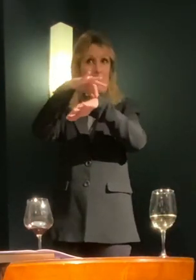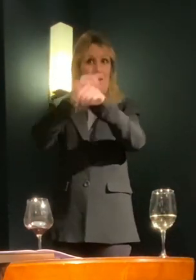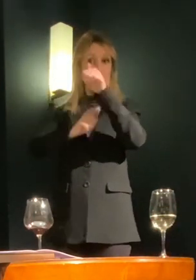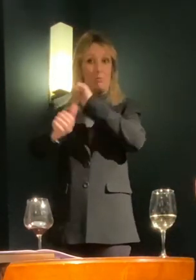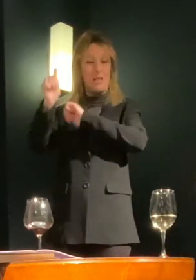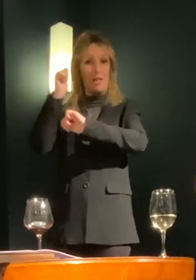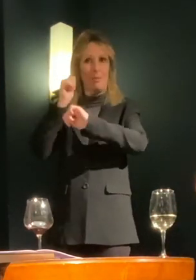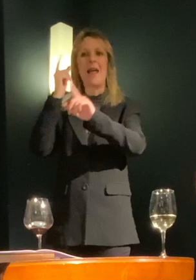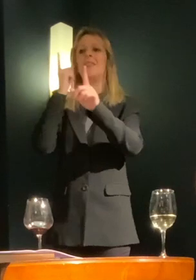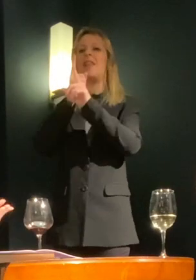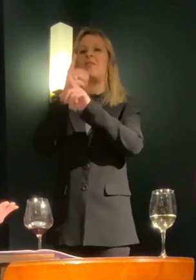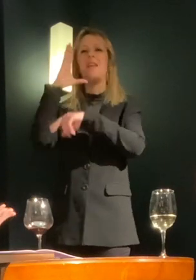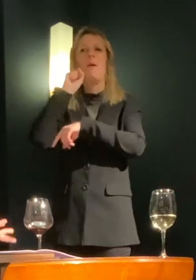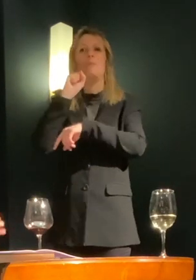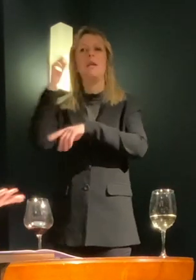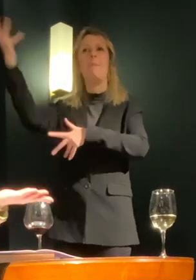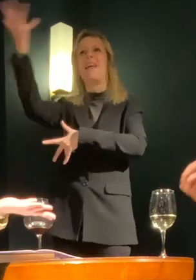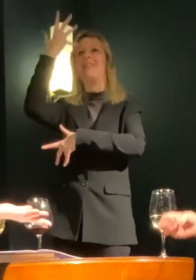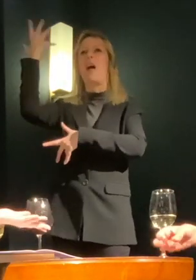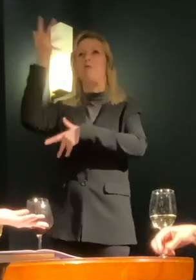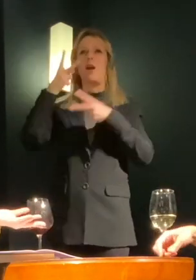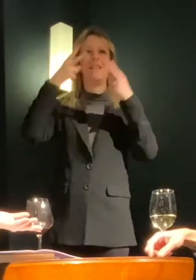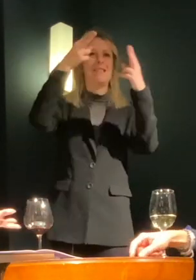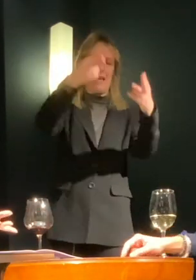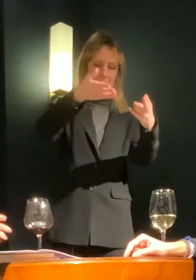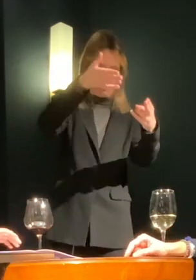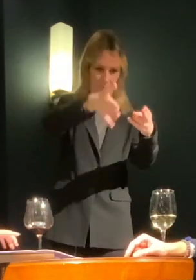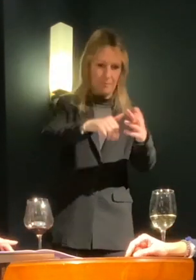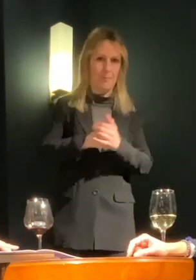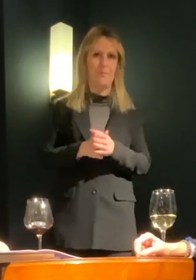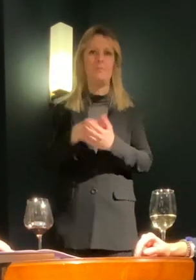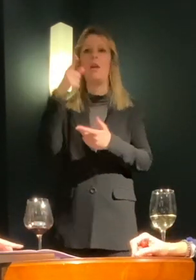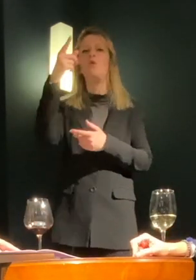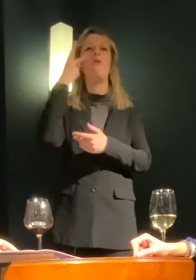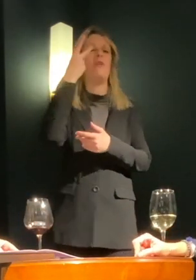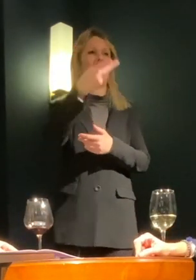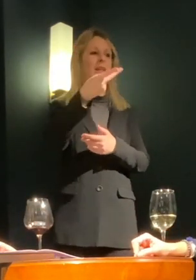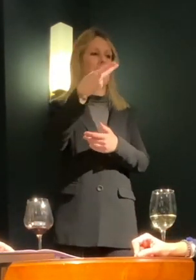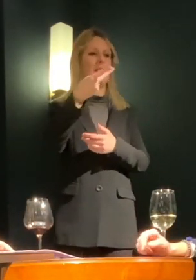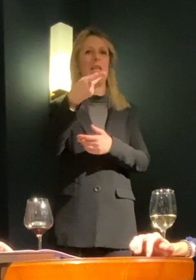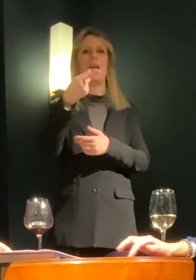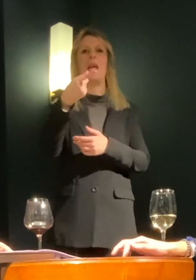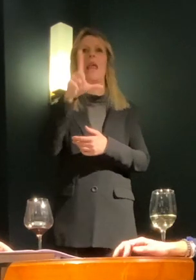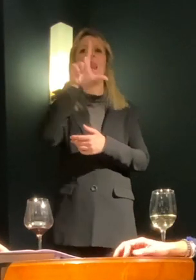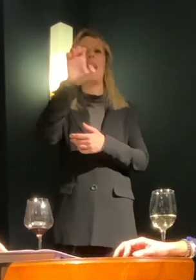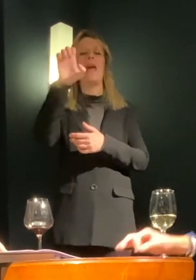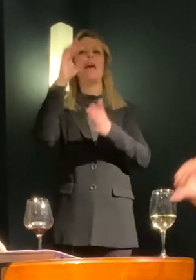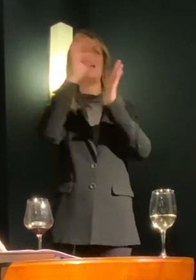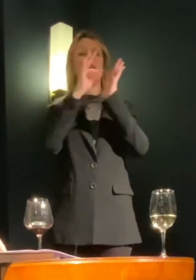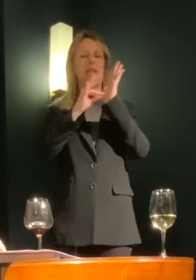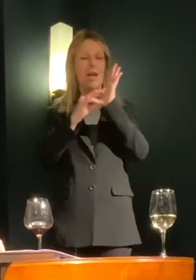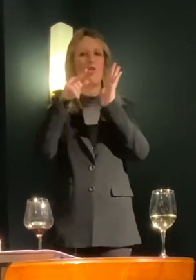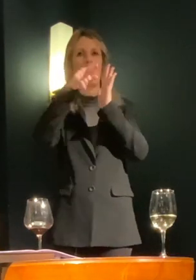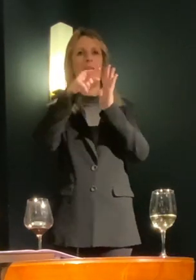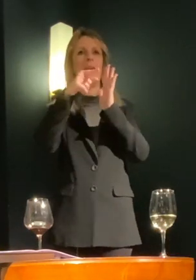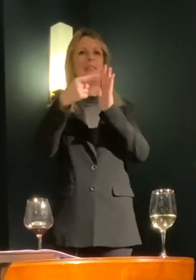la metafora della serie. Per cui se tu vedi per esempio serie come Le regole del delitto perfetto o tutte le serie di Ryan Murphy, che è